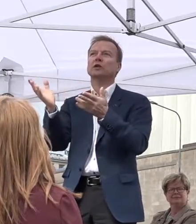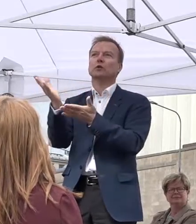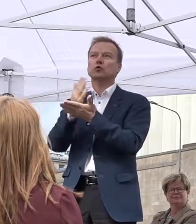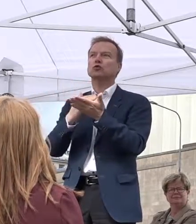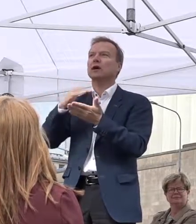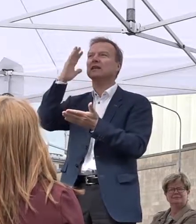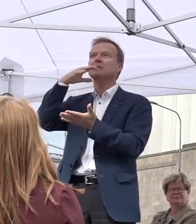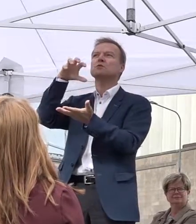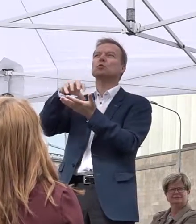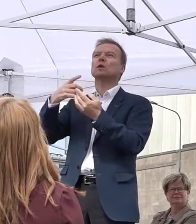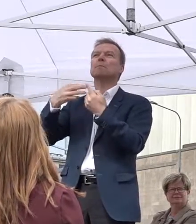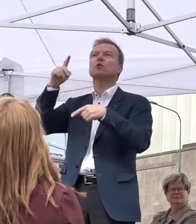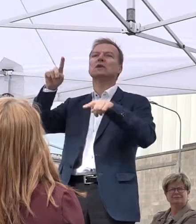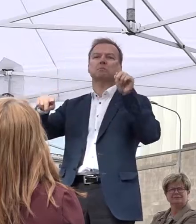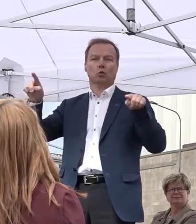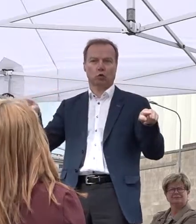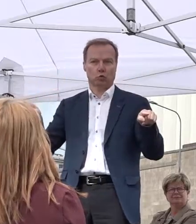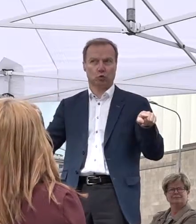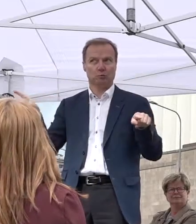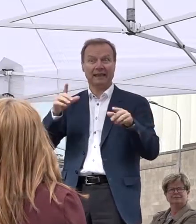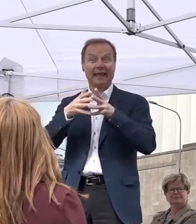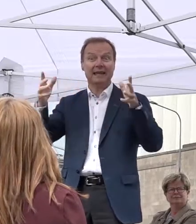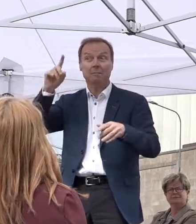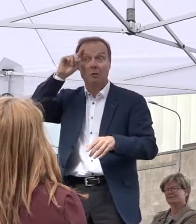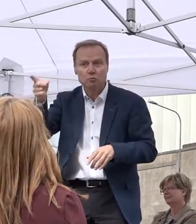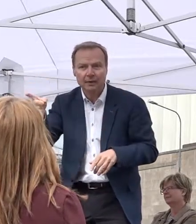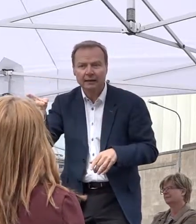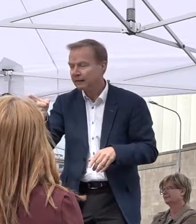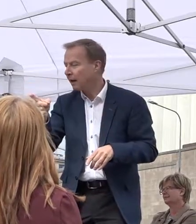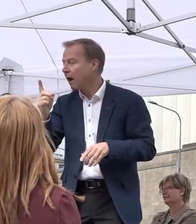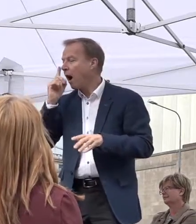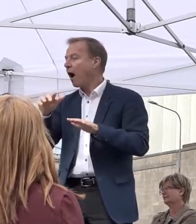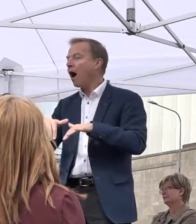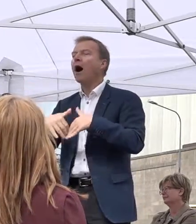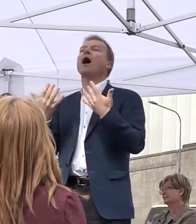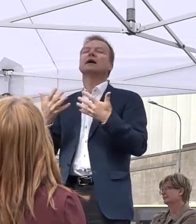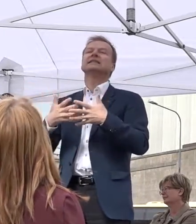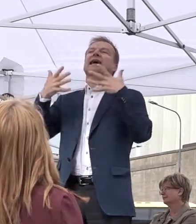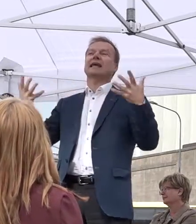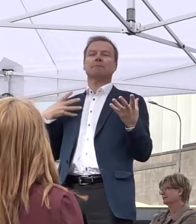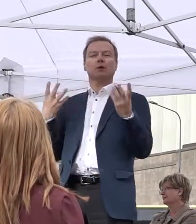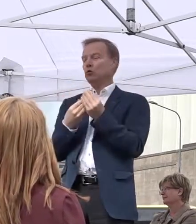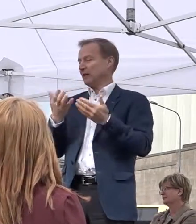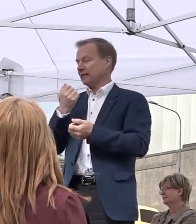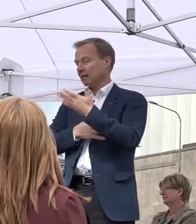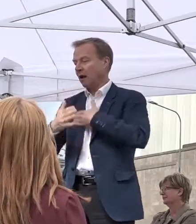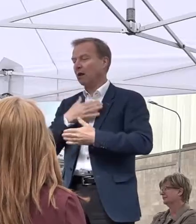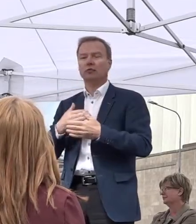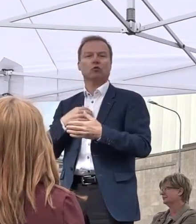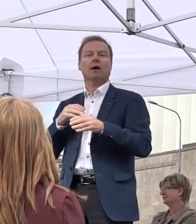havainnut. Pitäisi ymmärtää, että vammaiset henkilöt ja ihmisyyden monimuotoisuus on luonnollinen